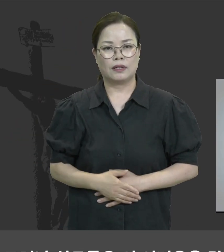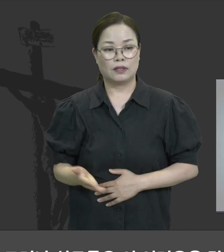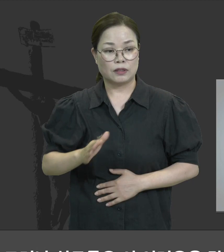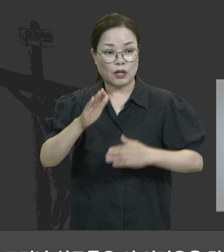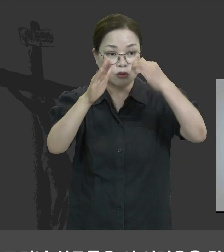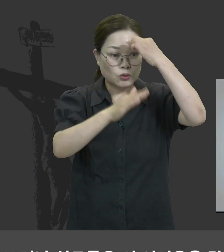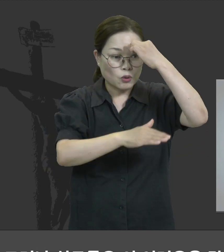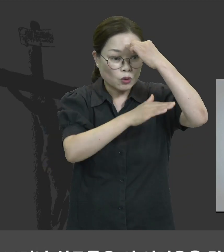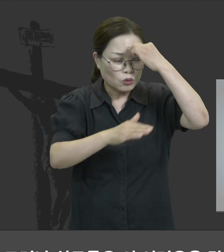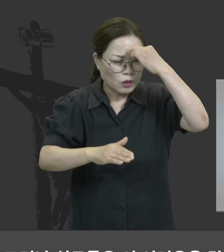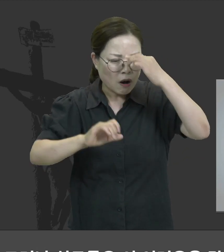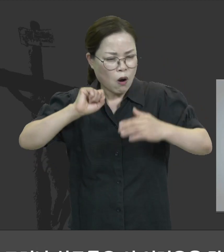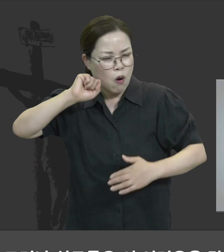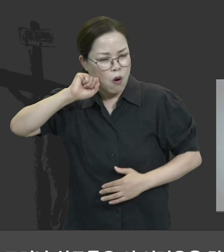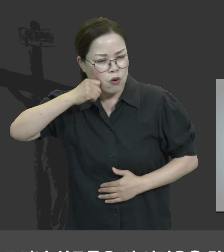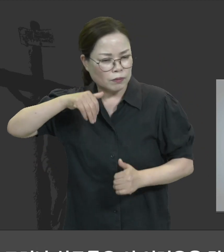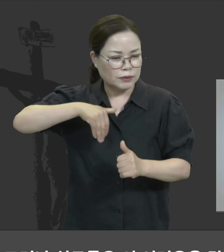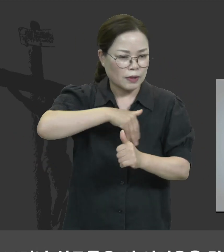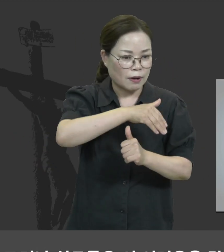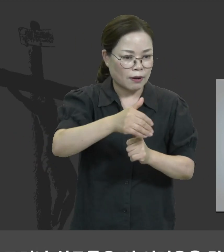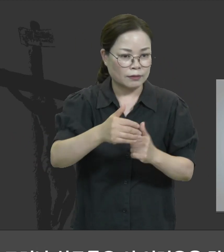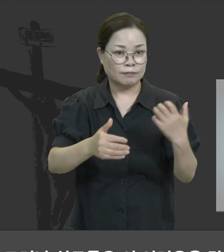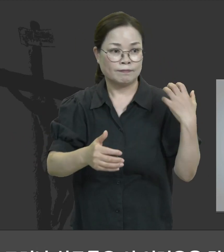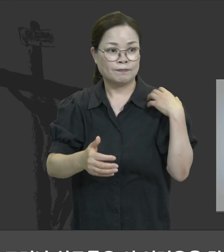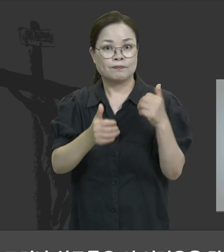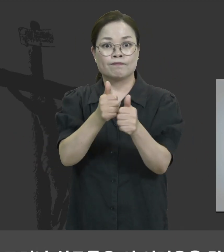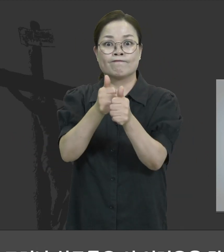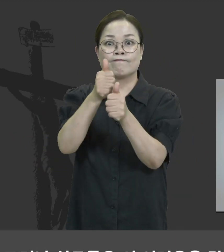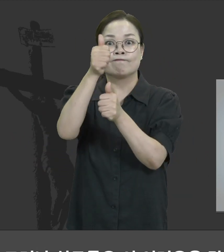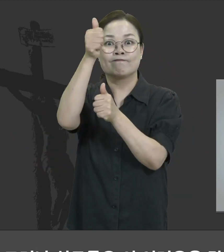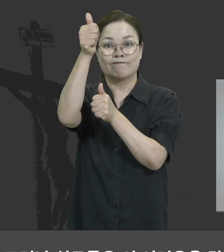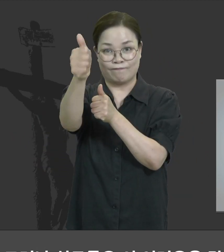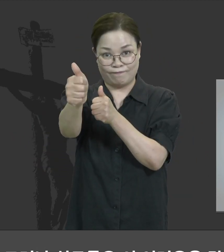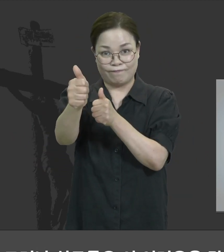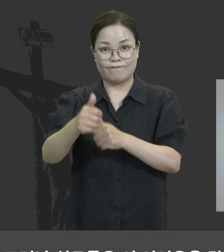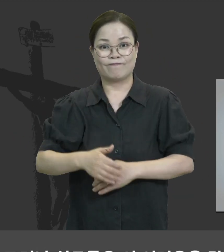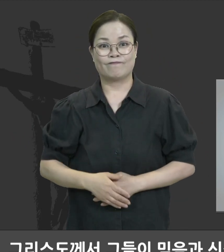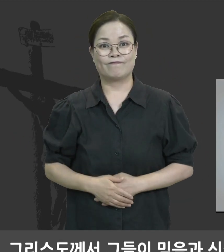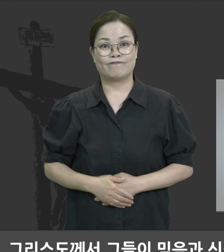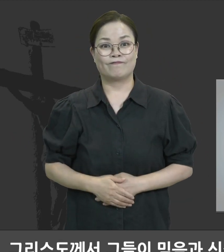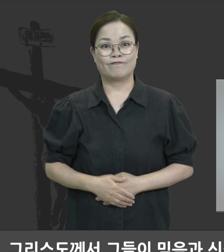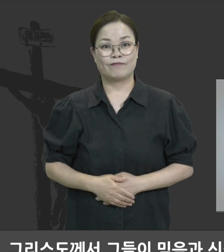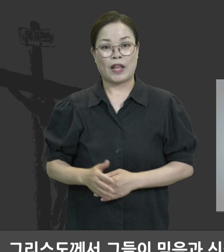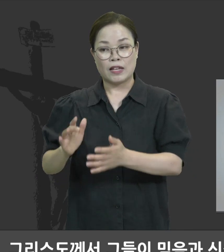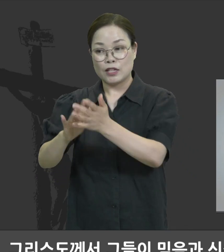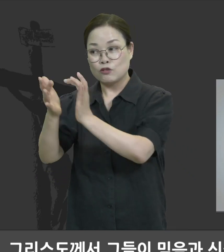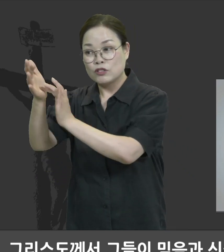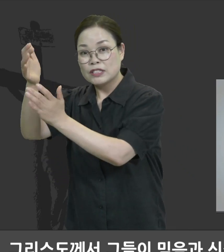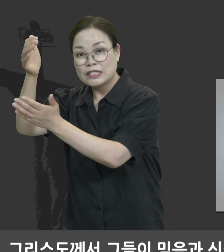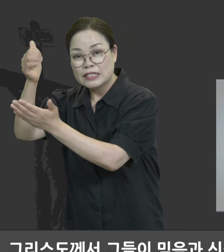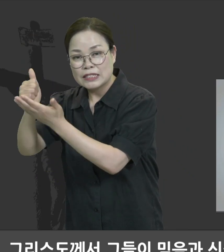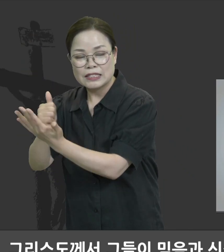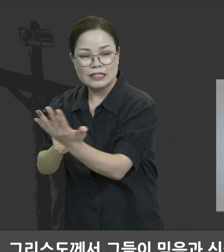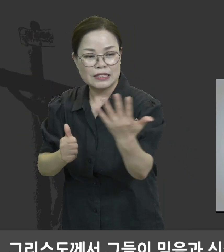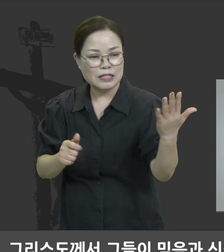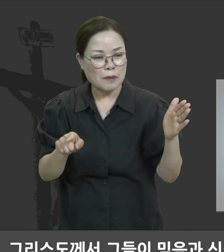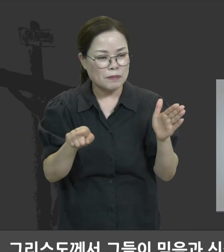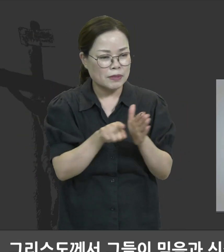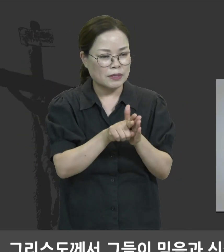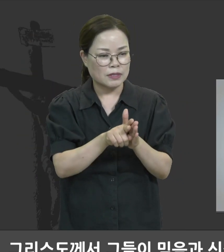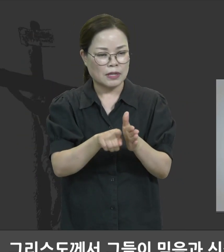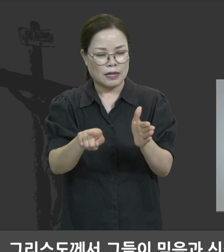그러나 성도들은 이 어려움을 감당하고 승리할 수 있습니다. 그리스도께서 그들이